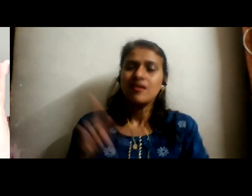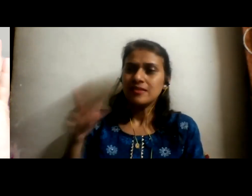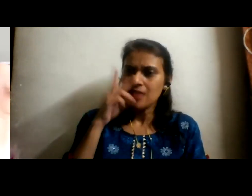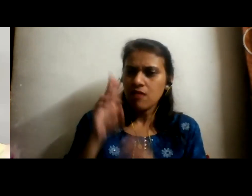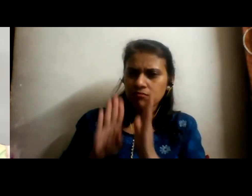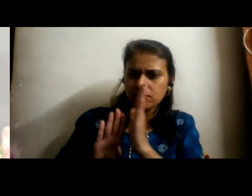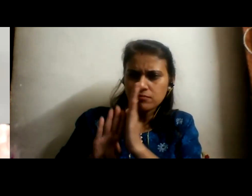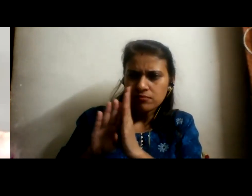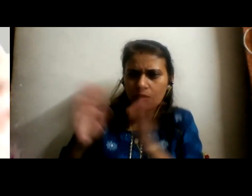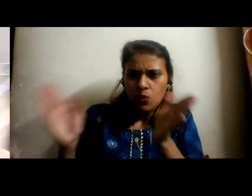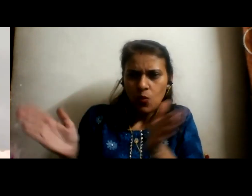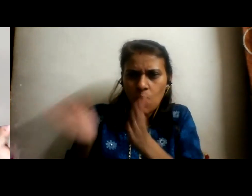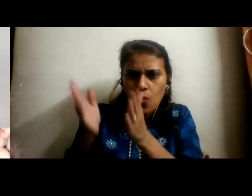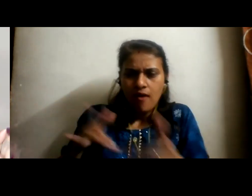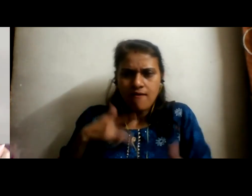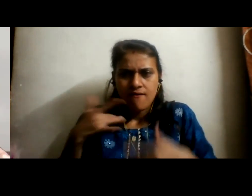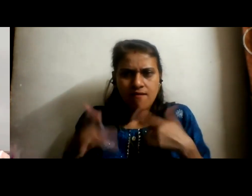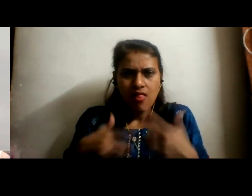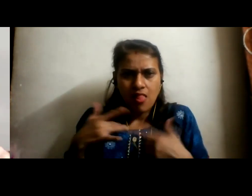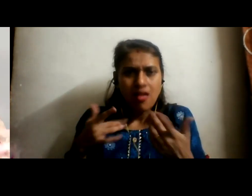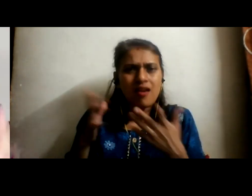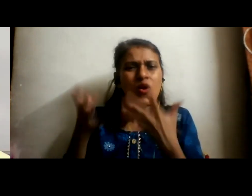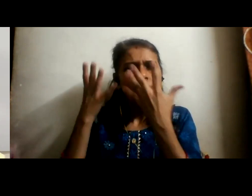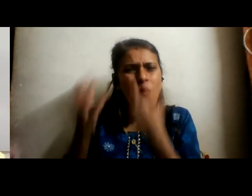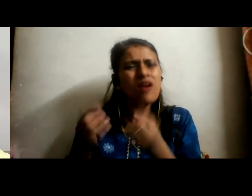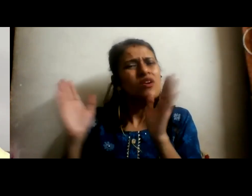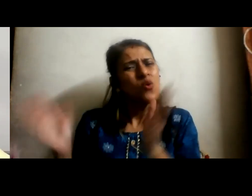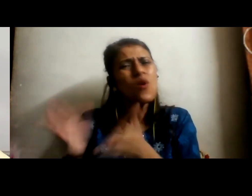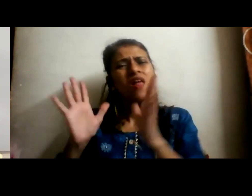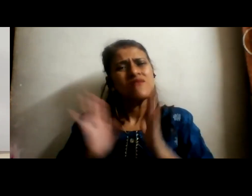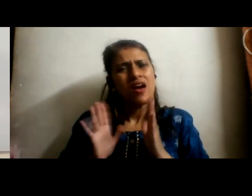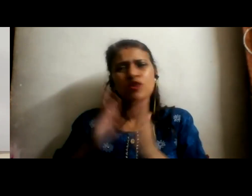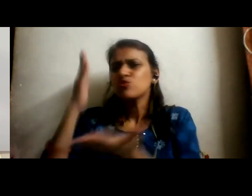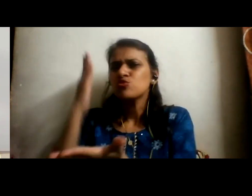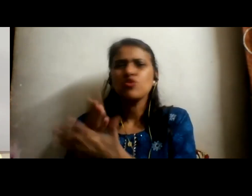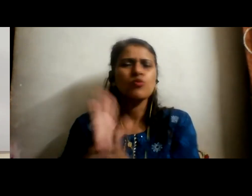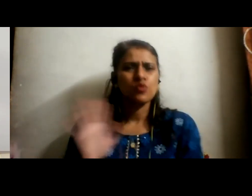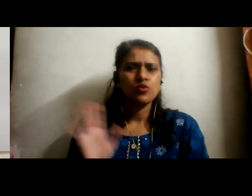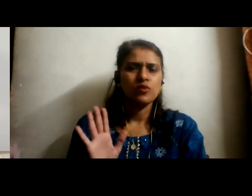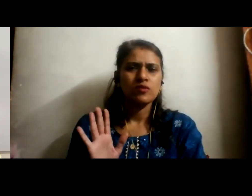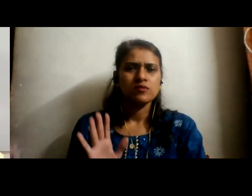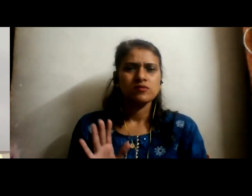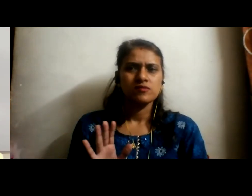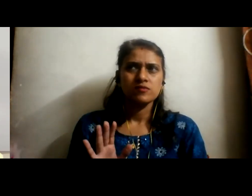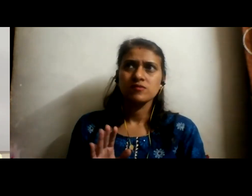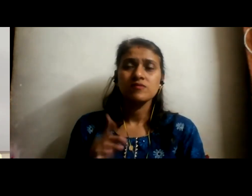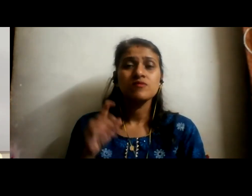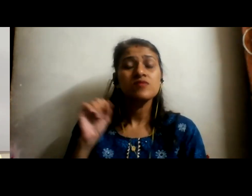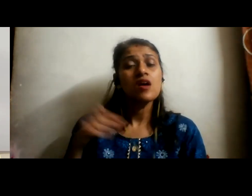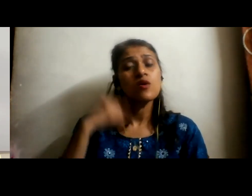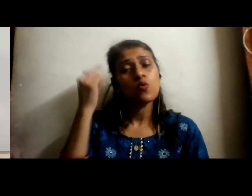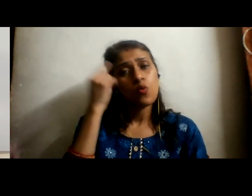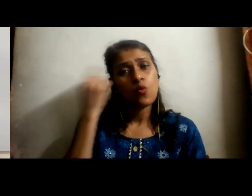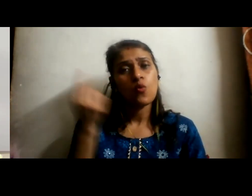या उनको जिज्ञासा के स्टेज से भी उनको वंचित करें तो वो भी हमारा एक समस्या है, या हमें सोचना पड़ेगा